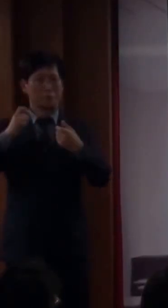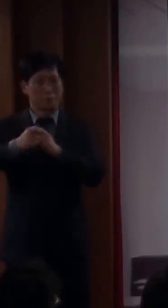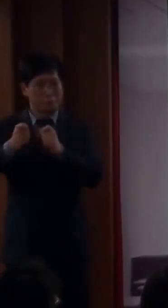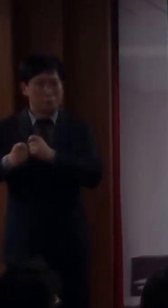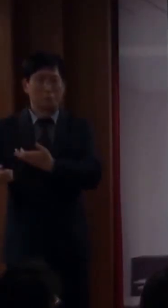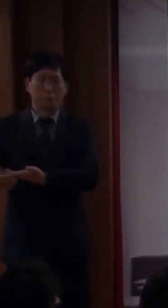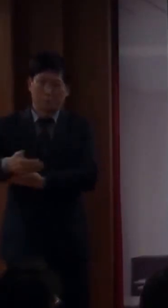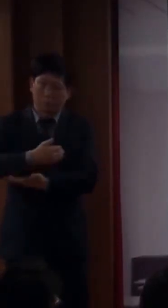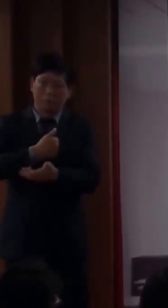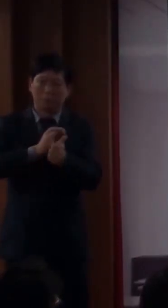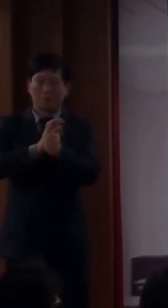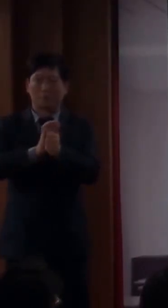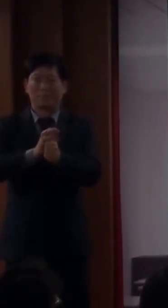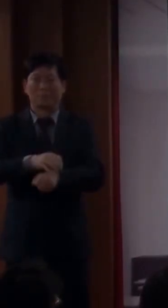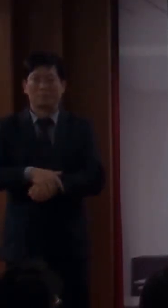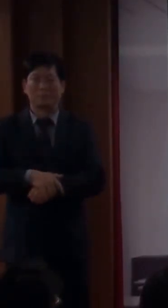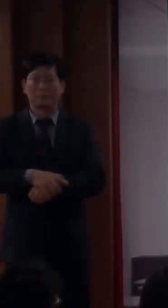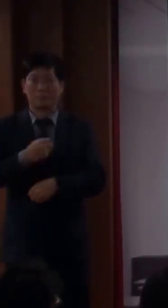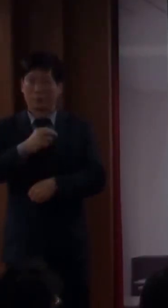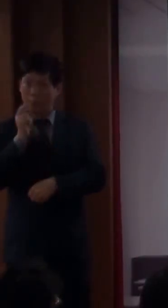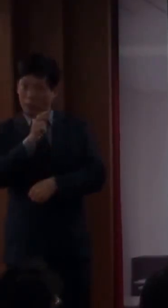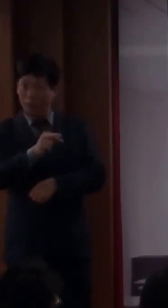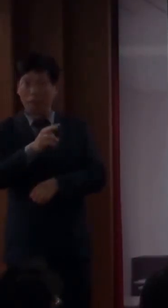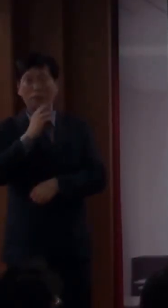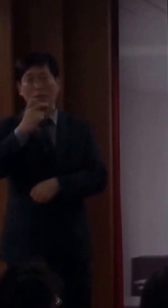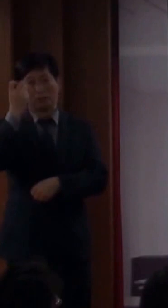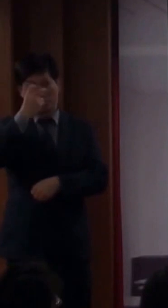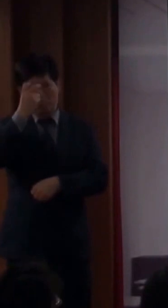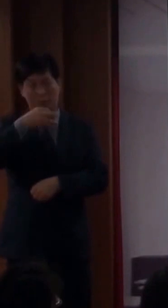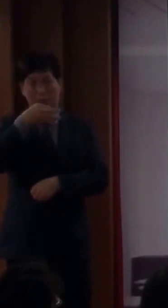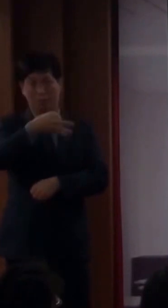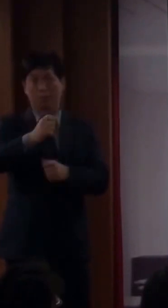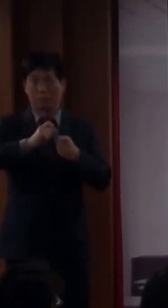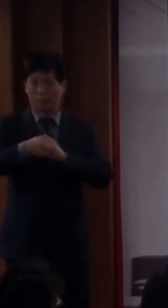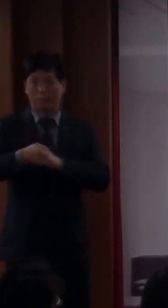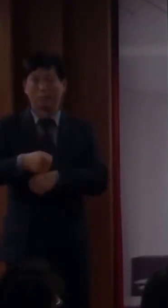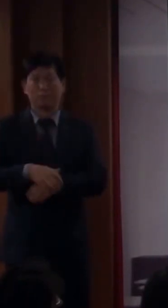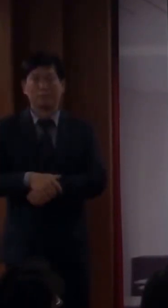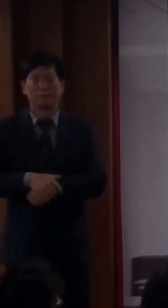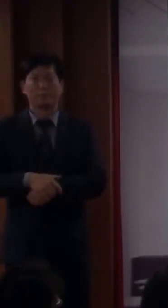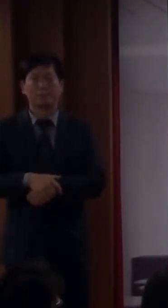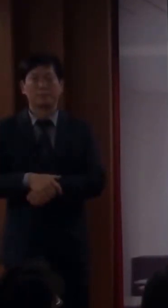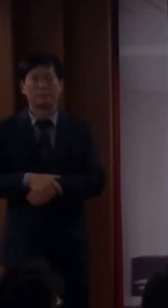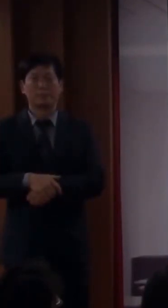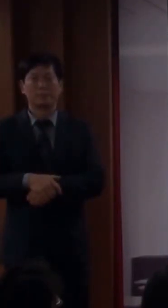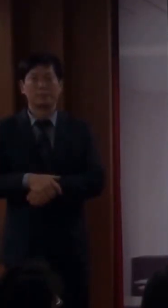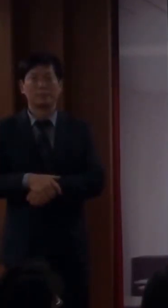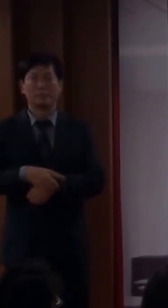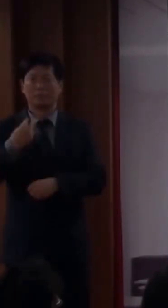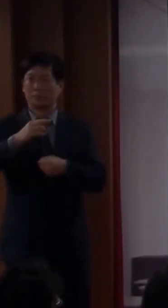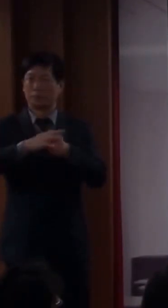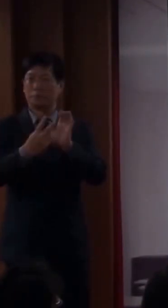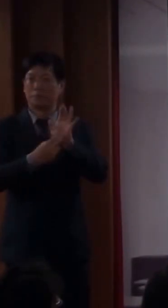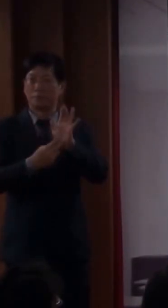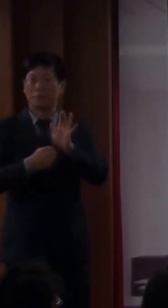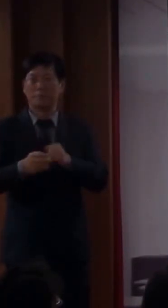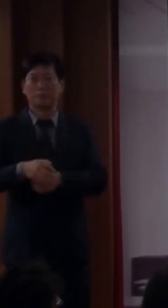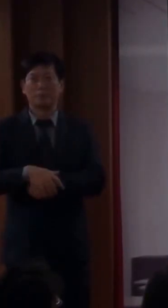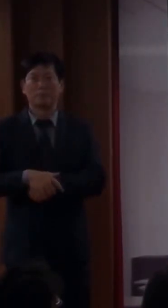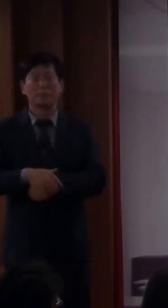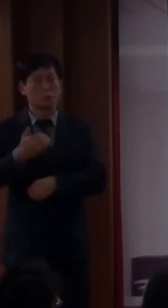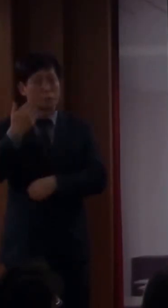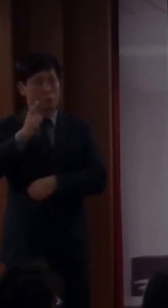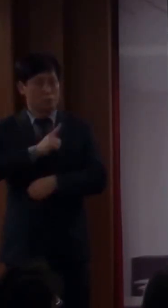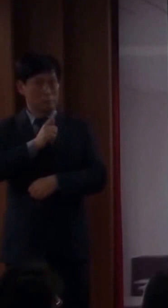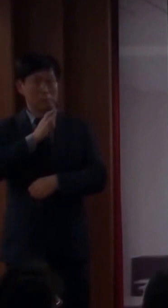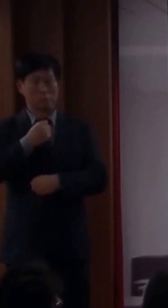这个选项的服务哦，我们就看到我们有个查缴税的这样的一个选项。那么另外跟大家补充说明一下哦，那如